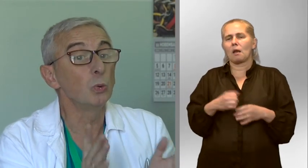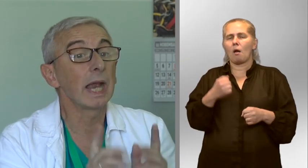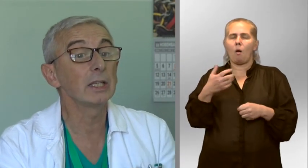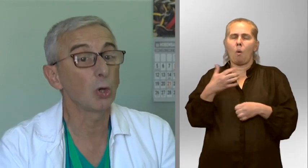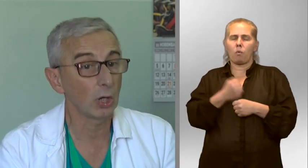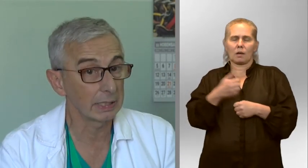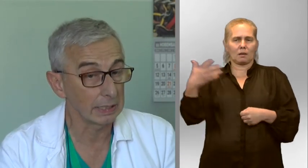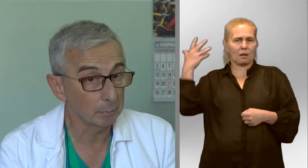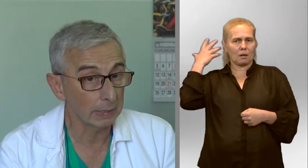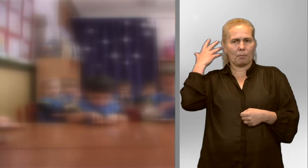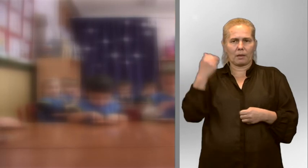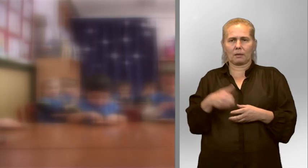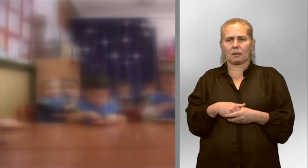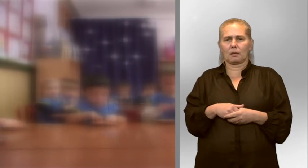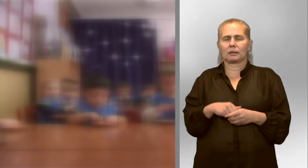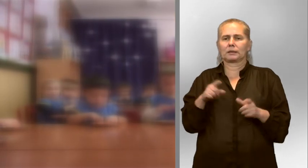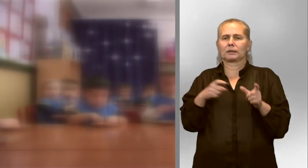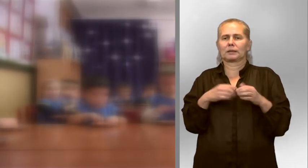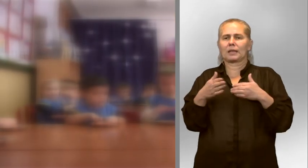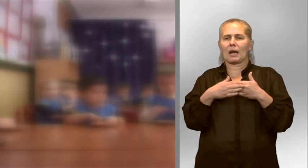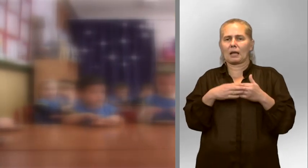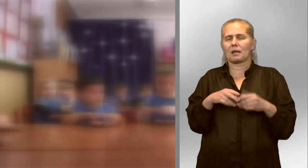meseci ugradi kohlearni implant. A